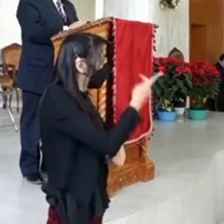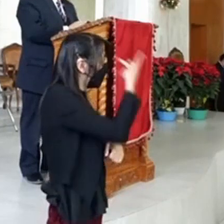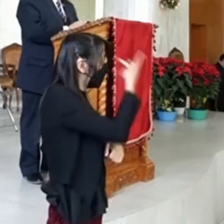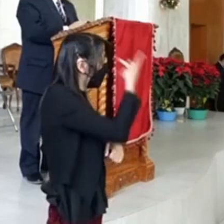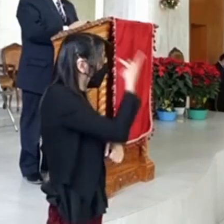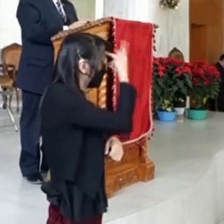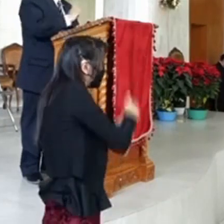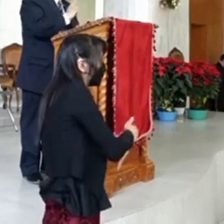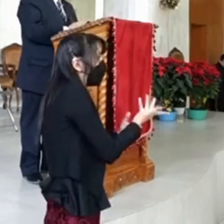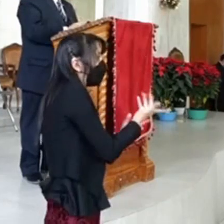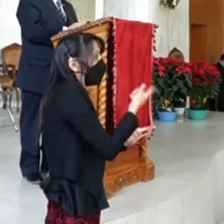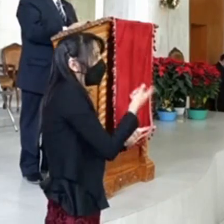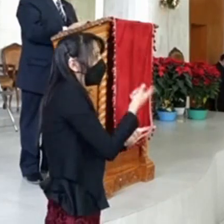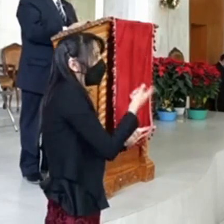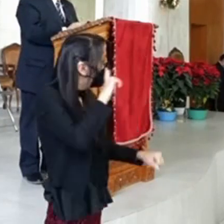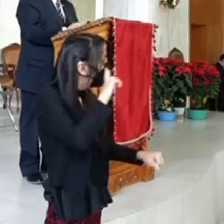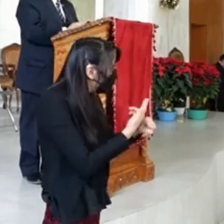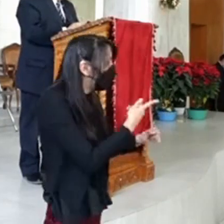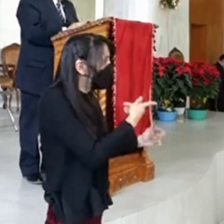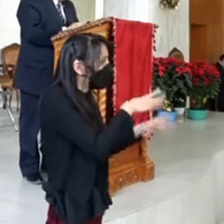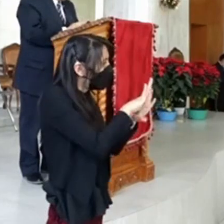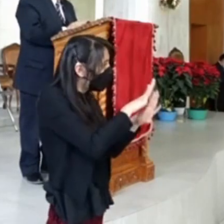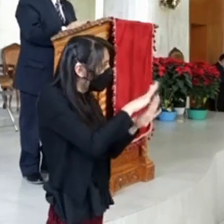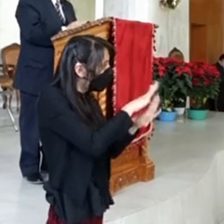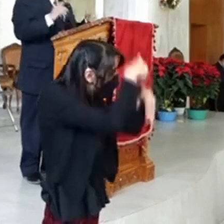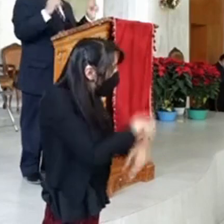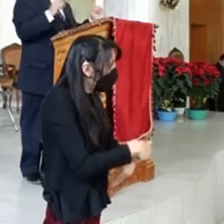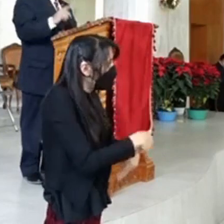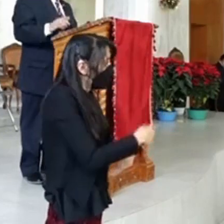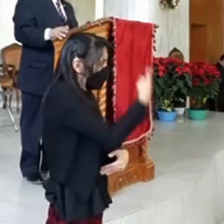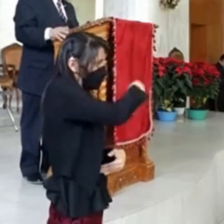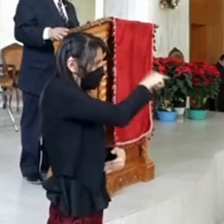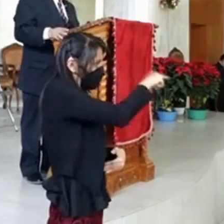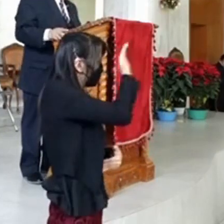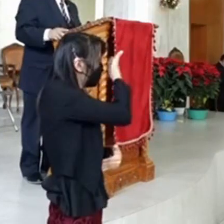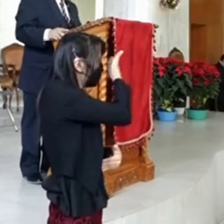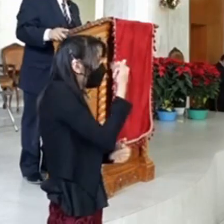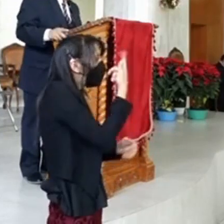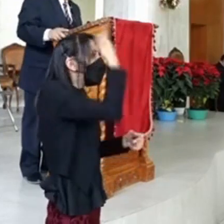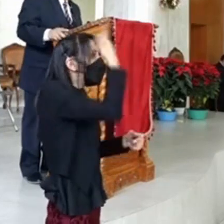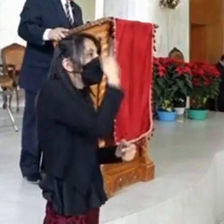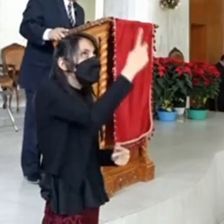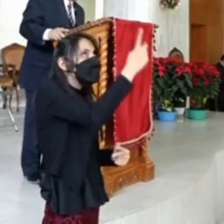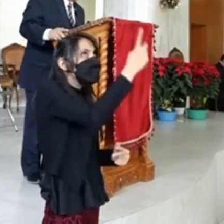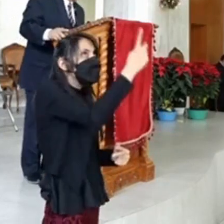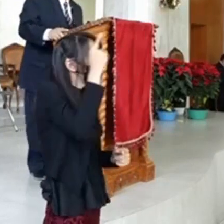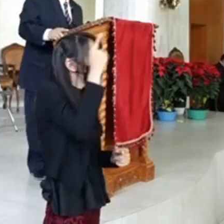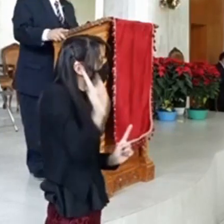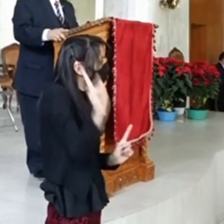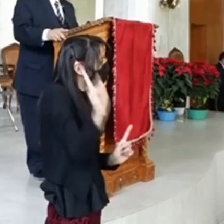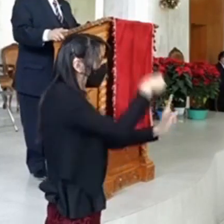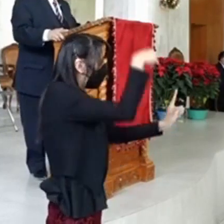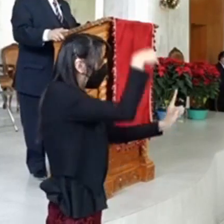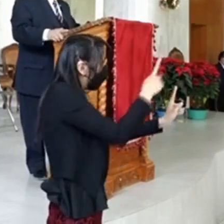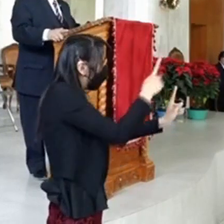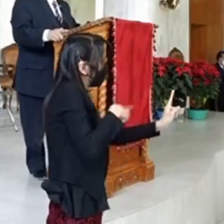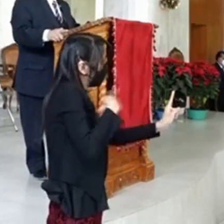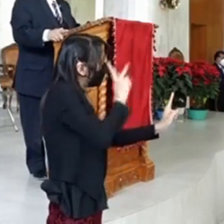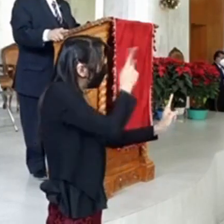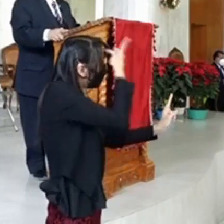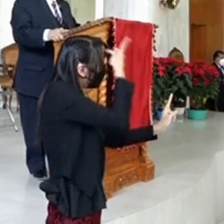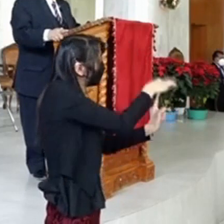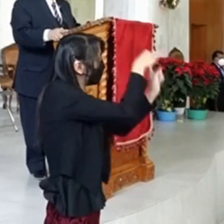Dios. Ellos fueron obedientes a Dios y fueron obedientes a la autoridad.